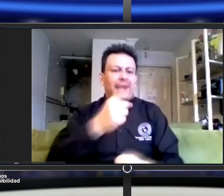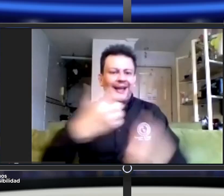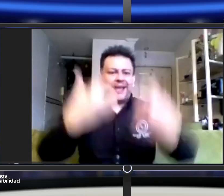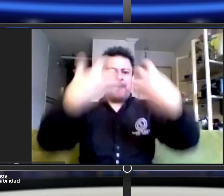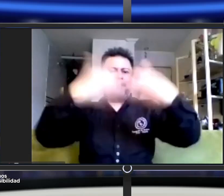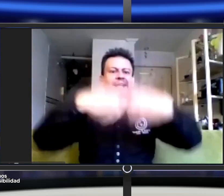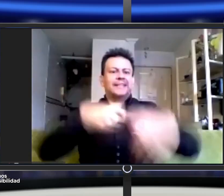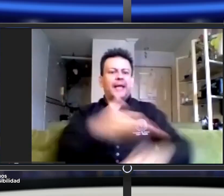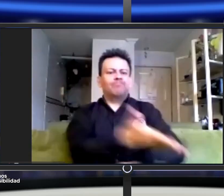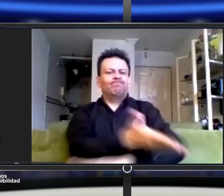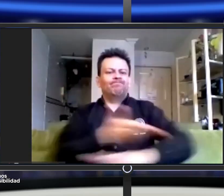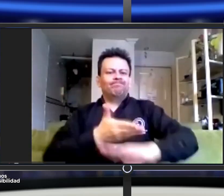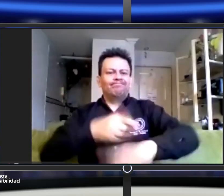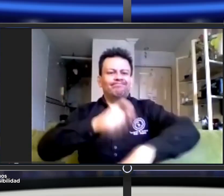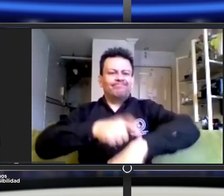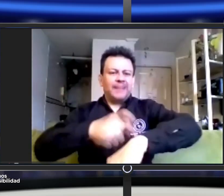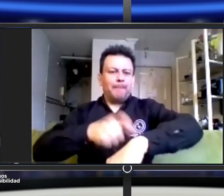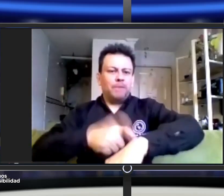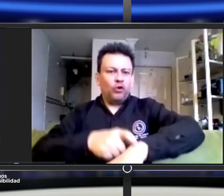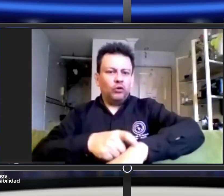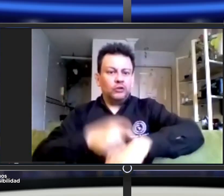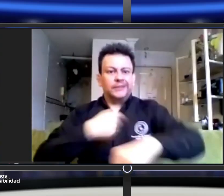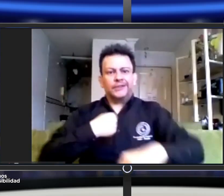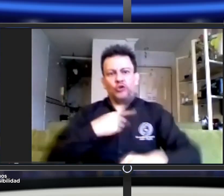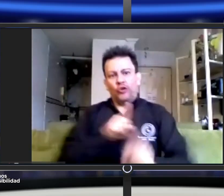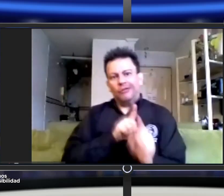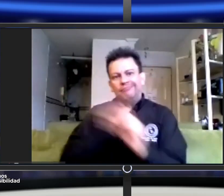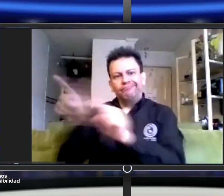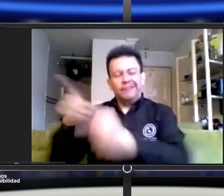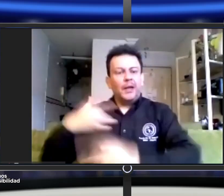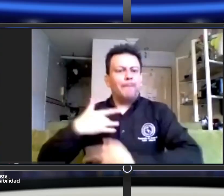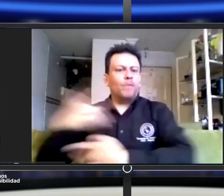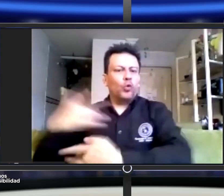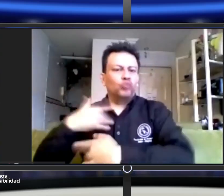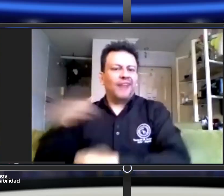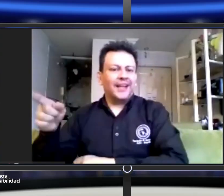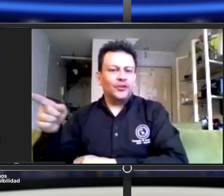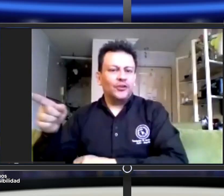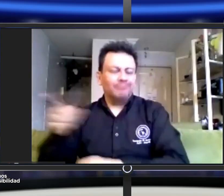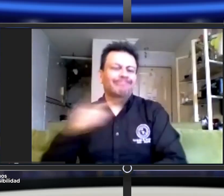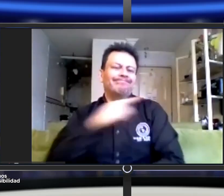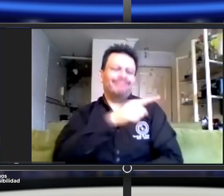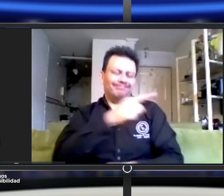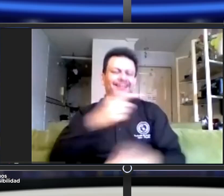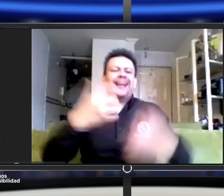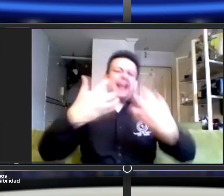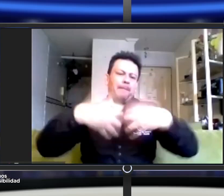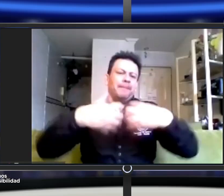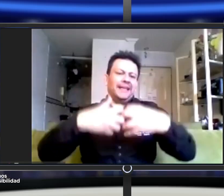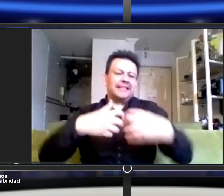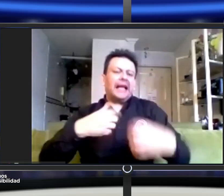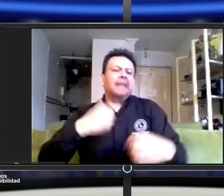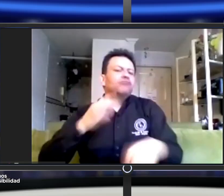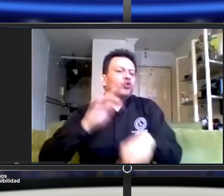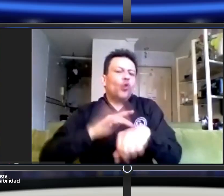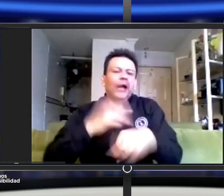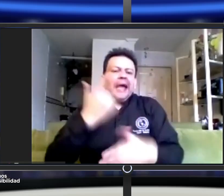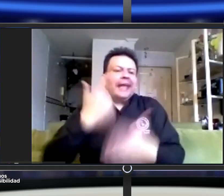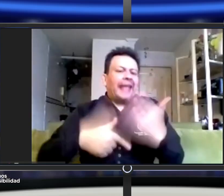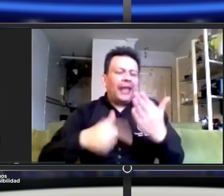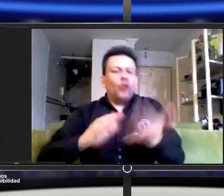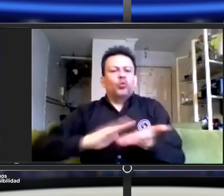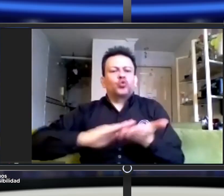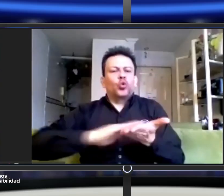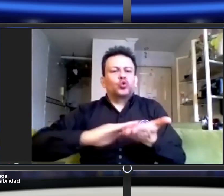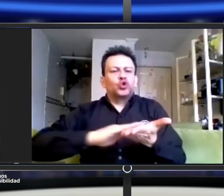Yo tengo trabajo, pues es una situación compleja porque pues exigen en una empresa el horario, pero en el otro aspecto